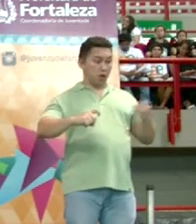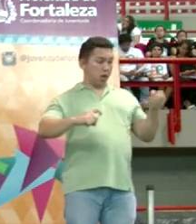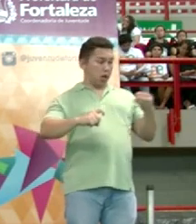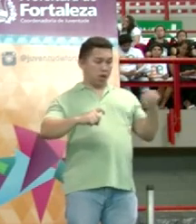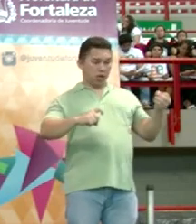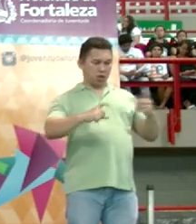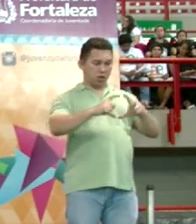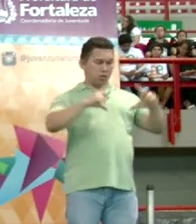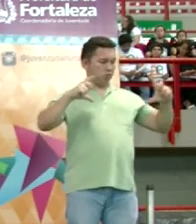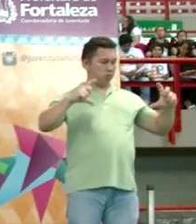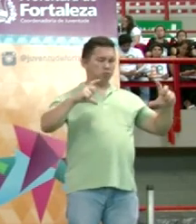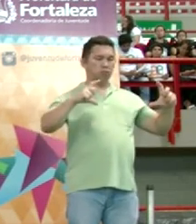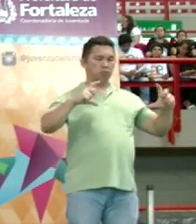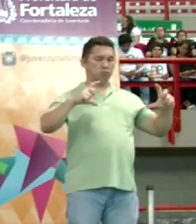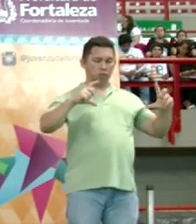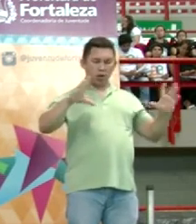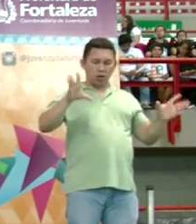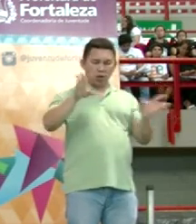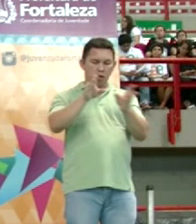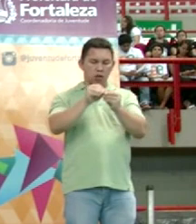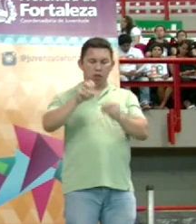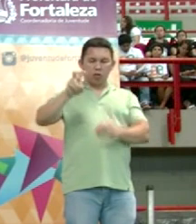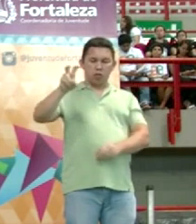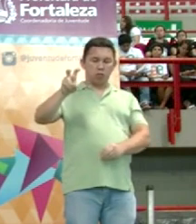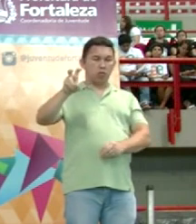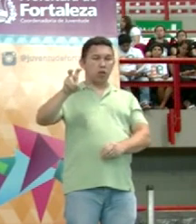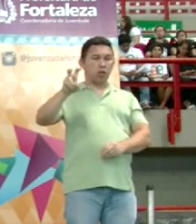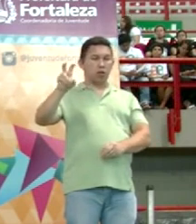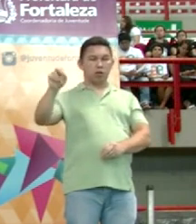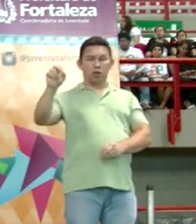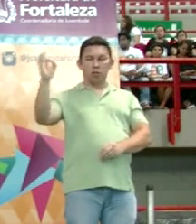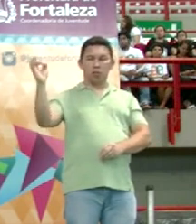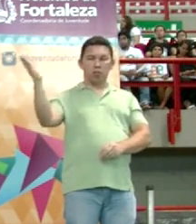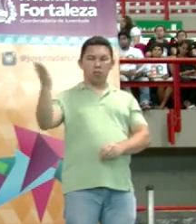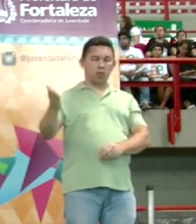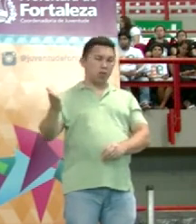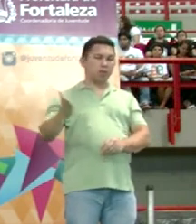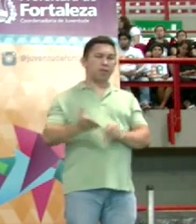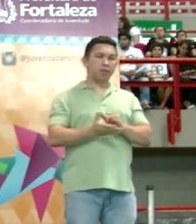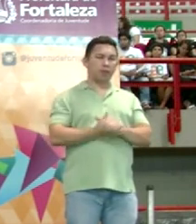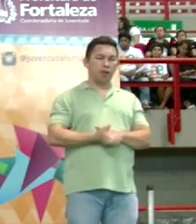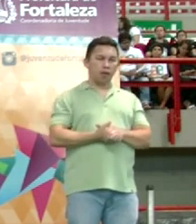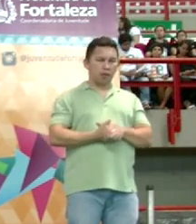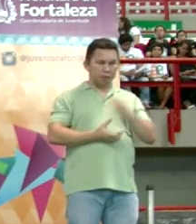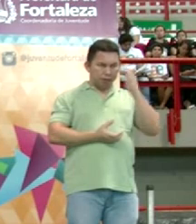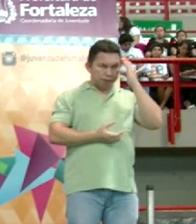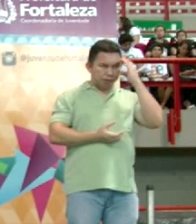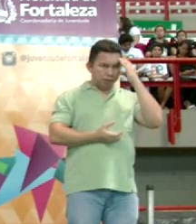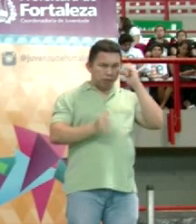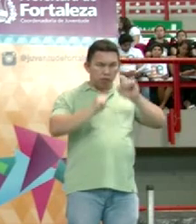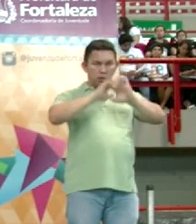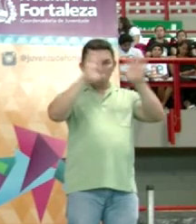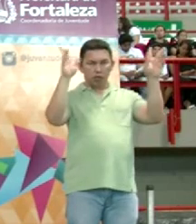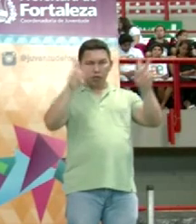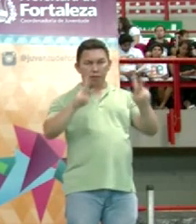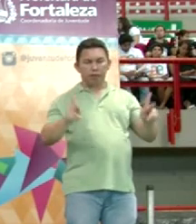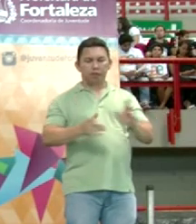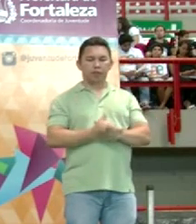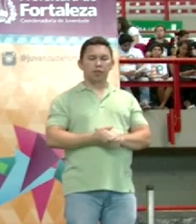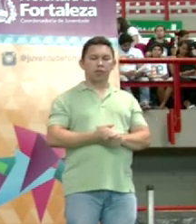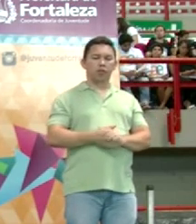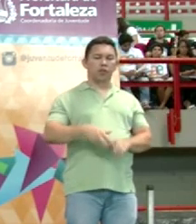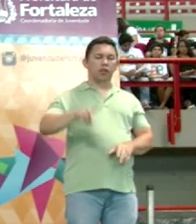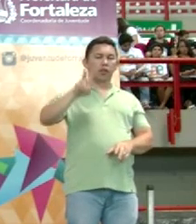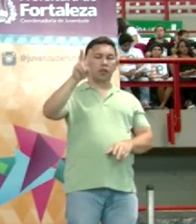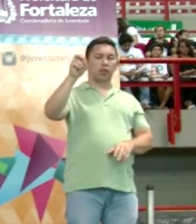nova proporção tem que dar igual a 50%. Tá tranquilo, pessoal?